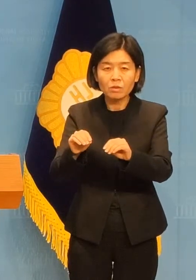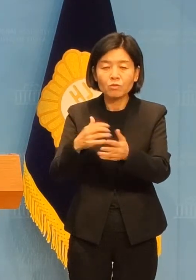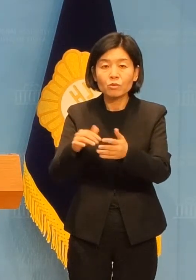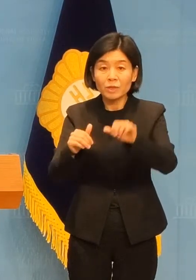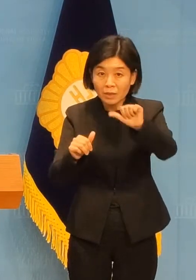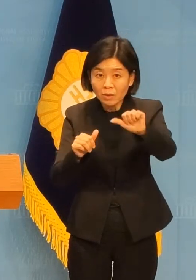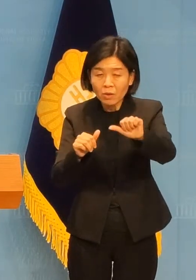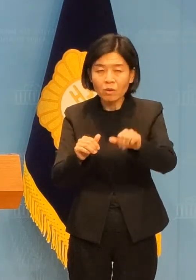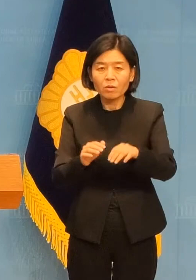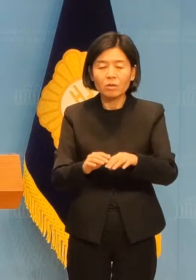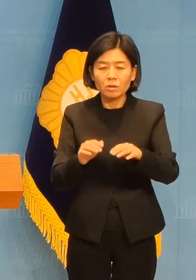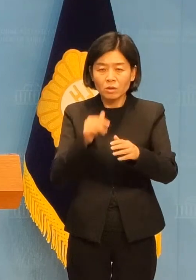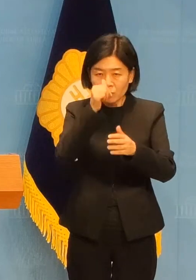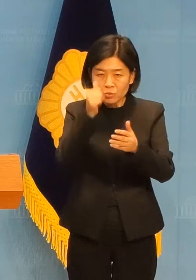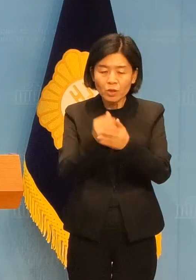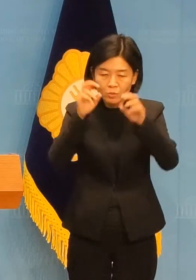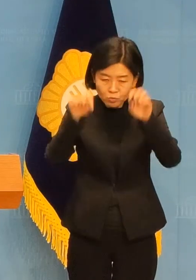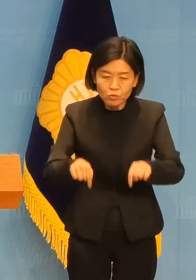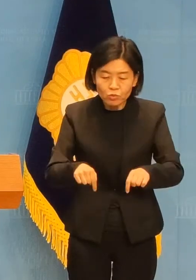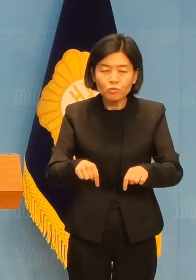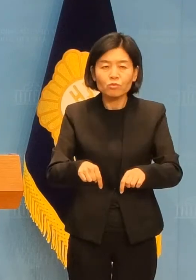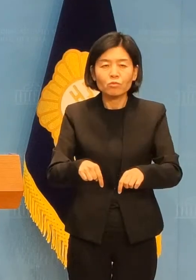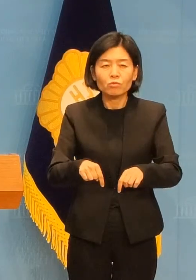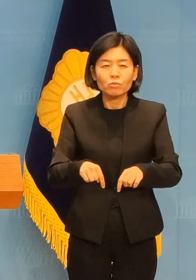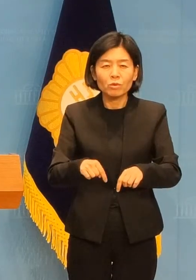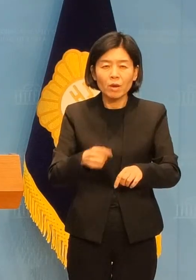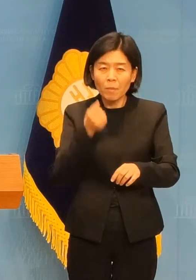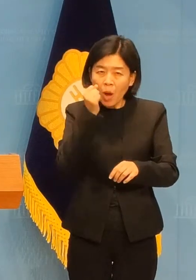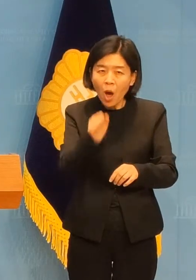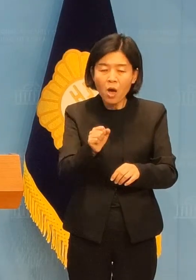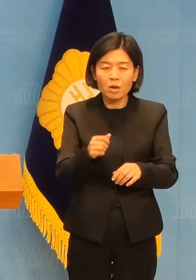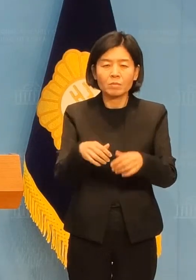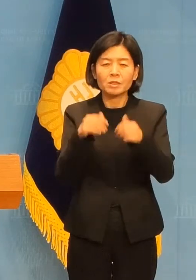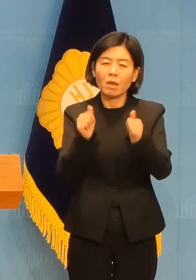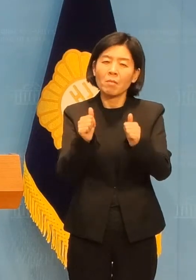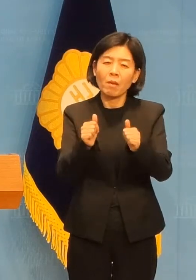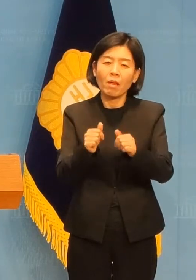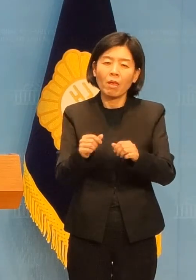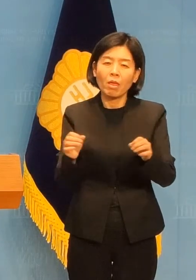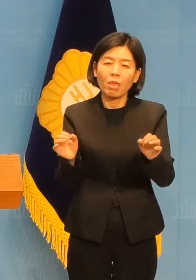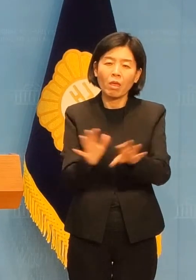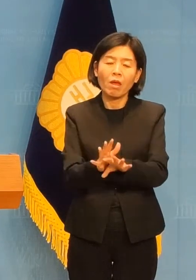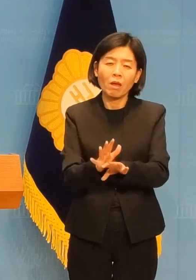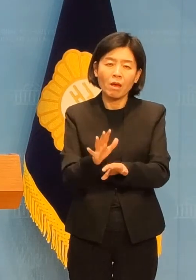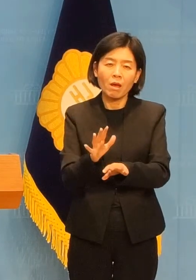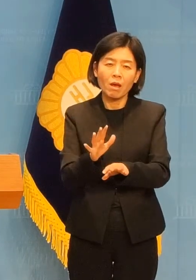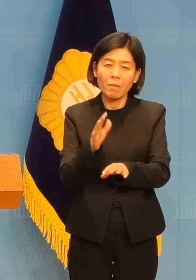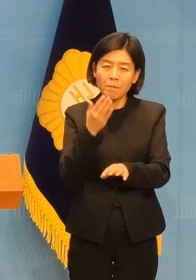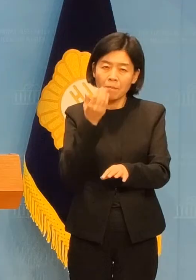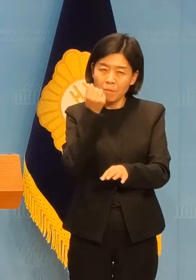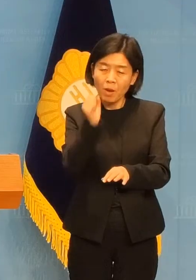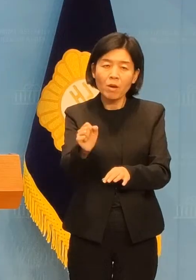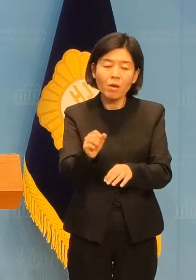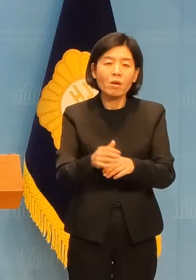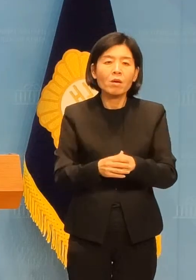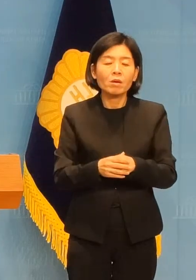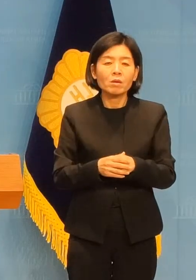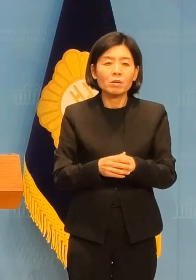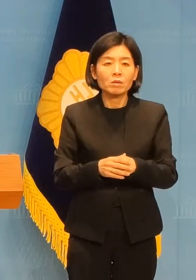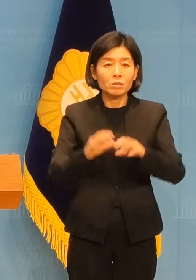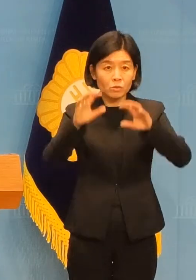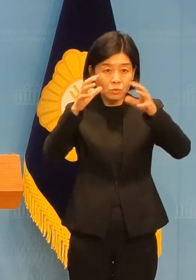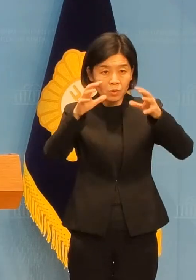무죄 처리되거나 재판 자체가 소멸되는 결과로 기결될 것입니다.